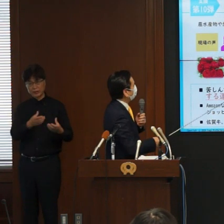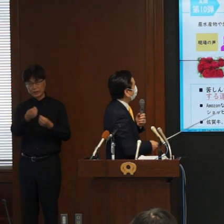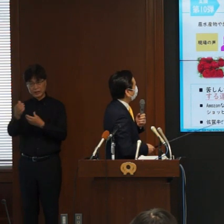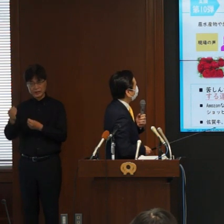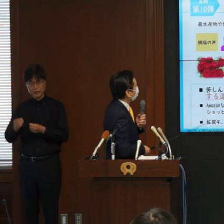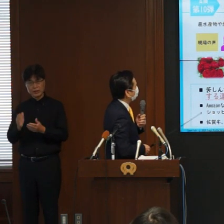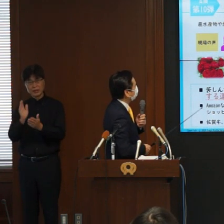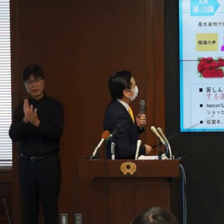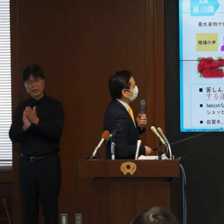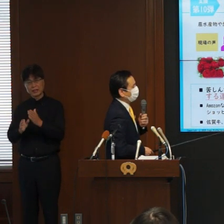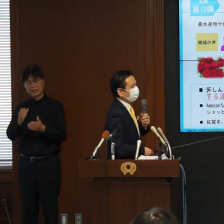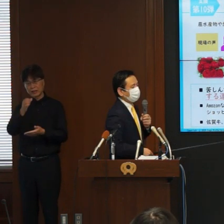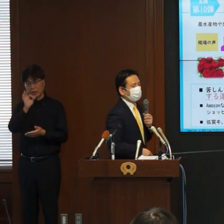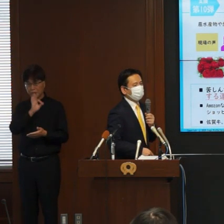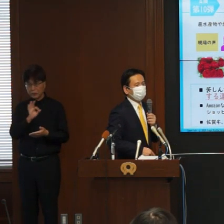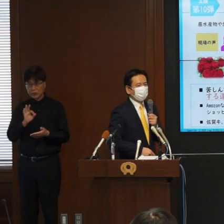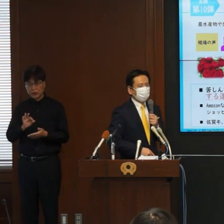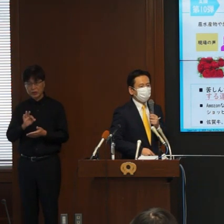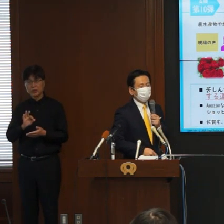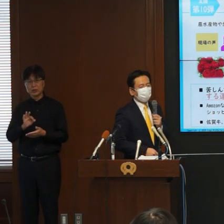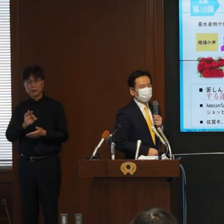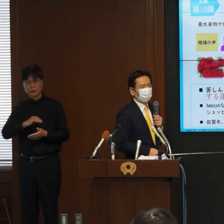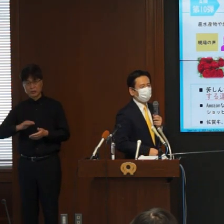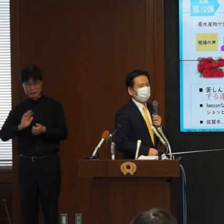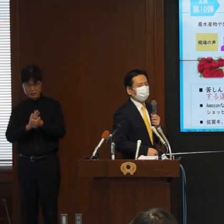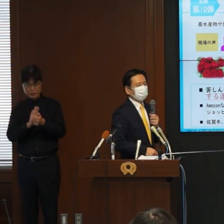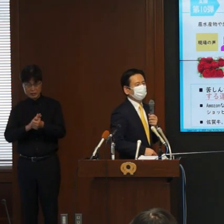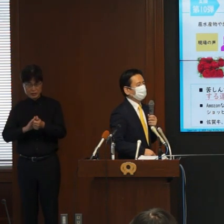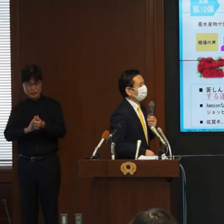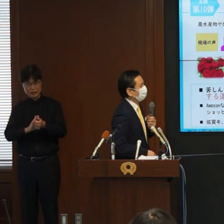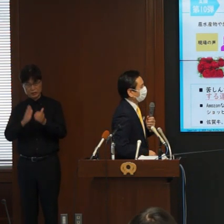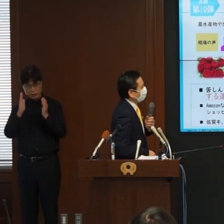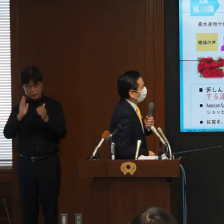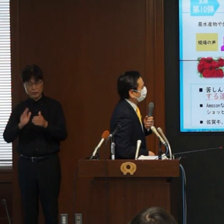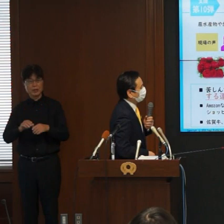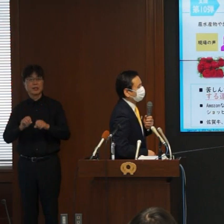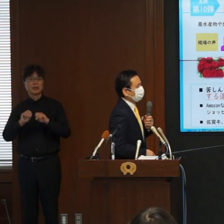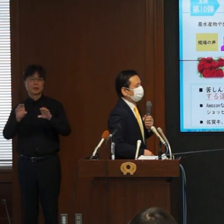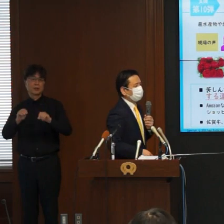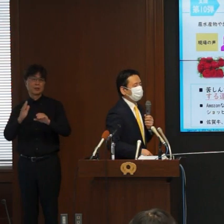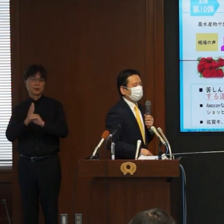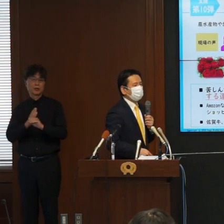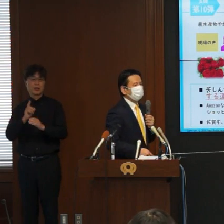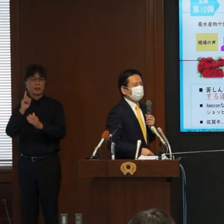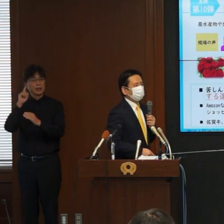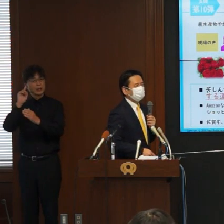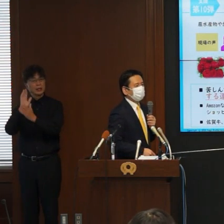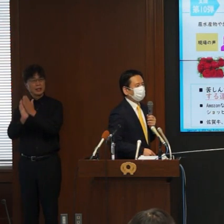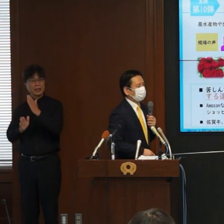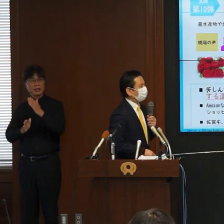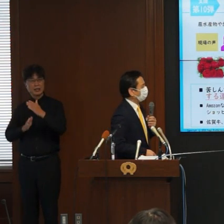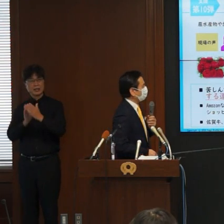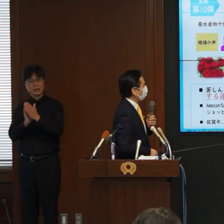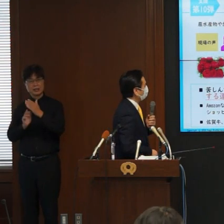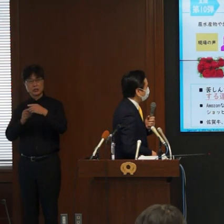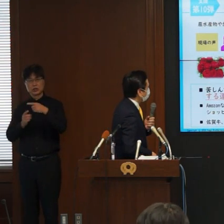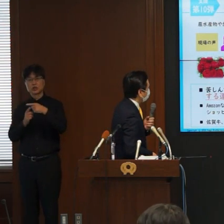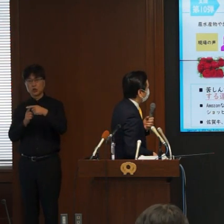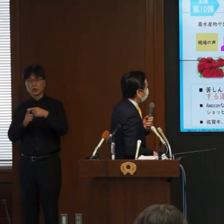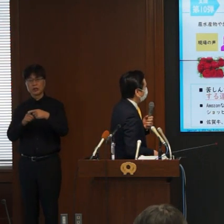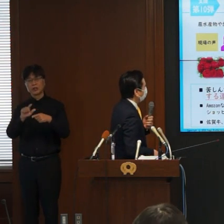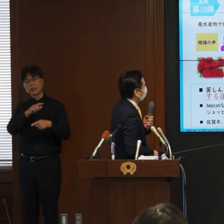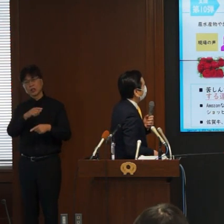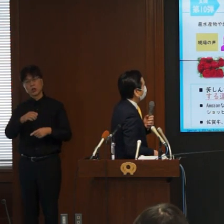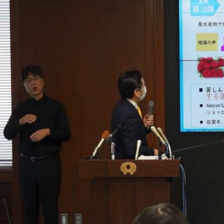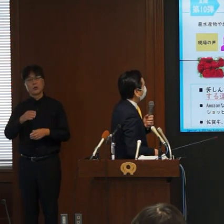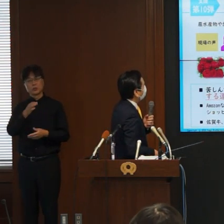県産品をみんなで応援する運動を全面展開させていただいています。県庁の方でもさまざまな物産展をやったりとかしておりますけ